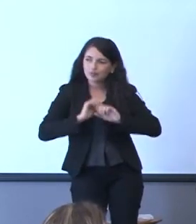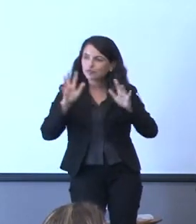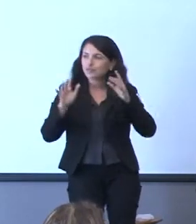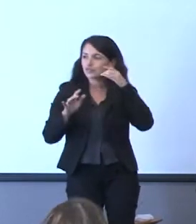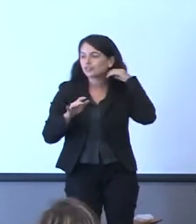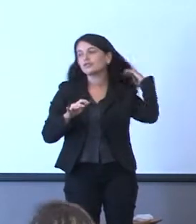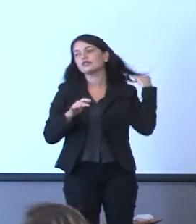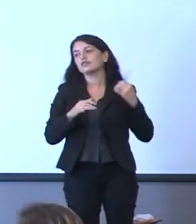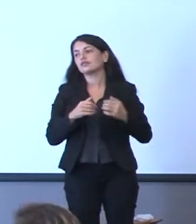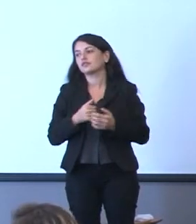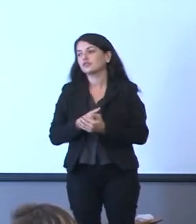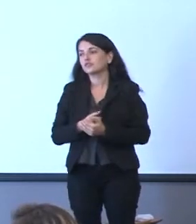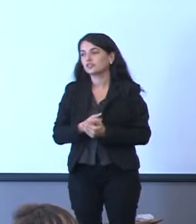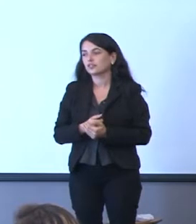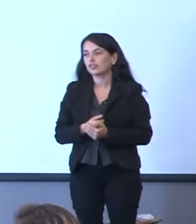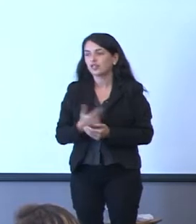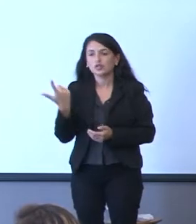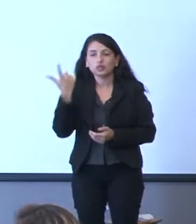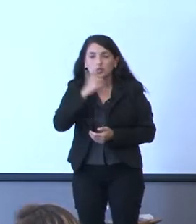né?